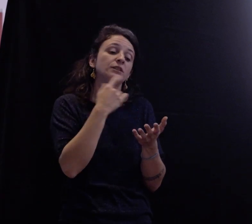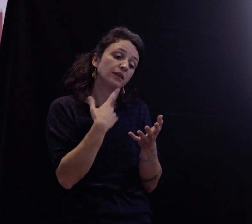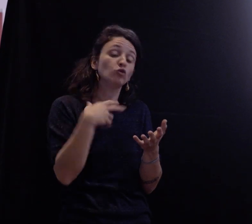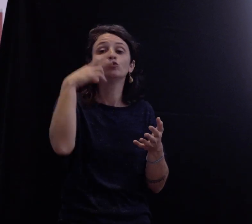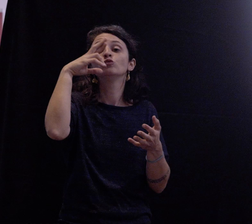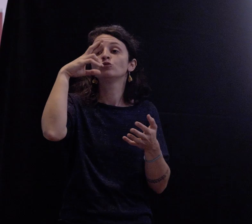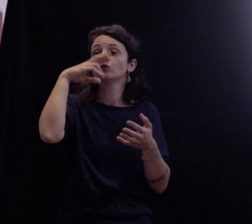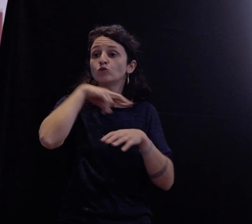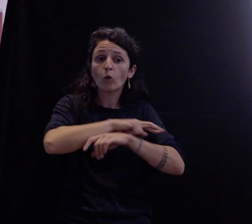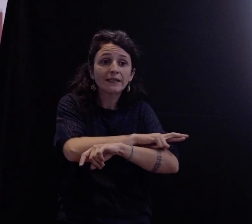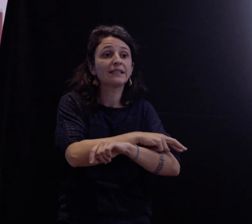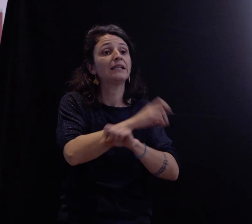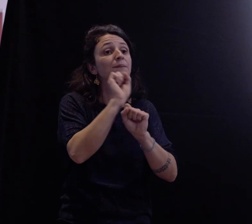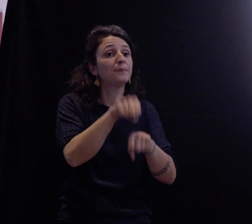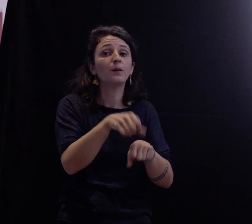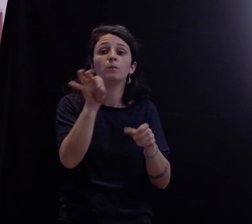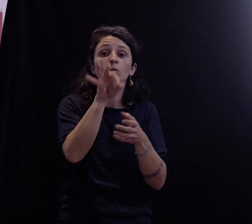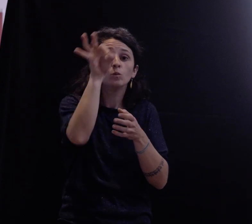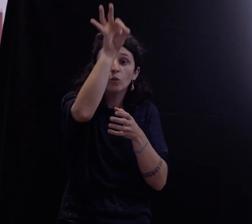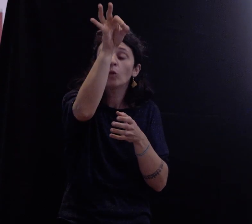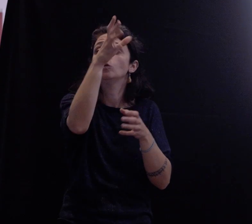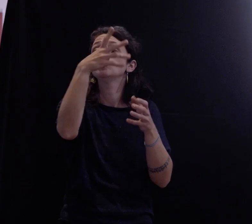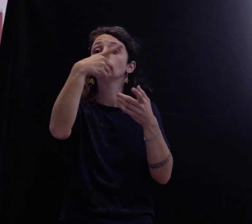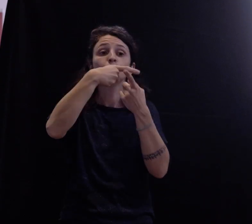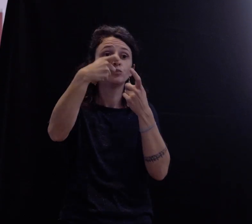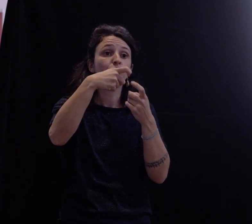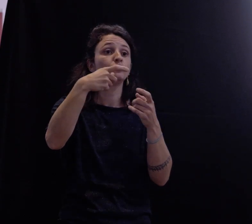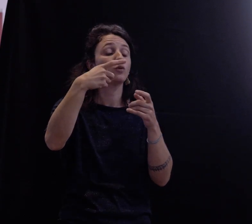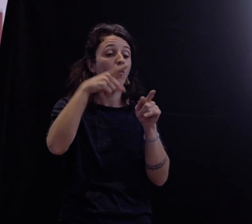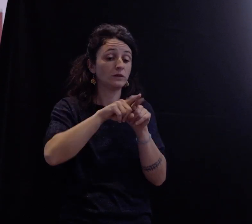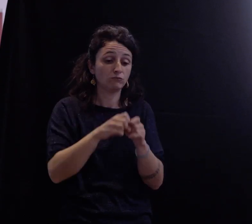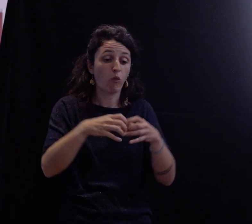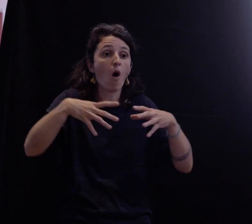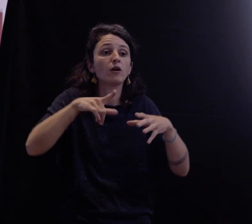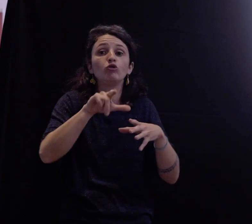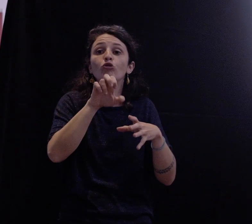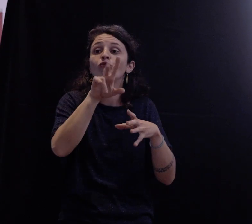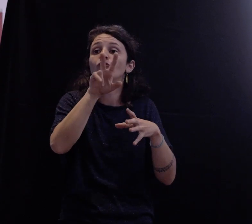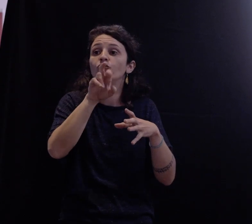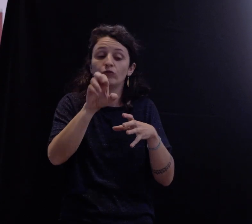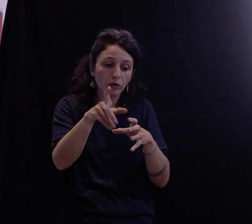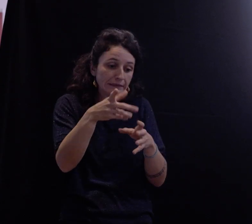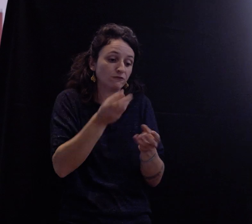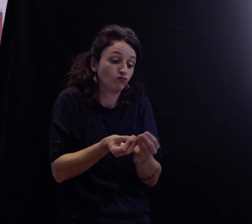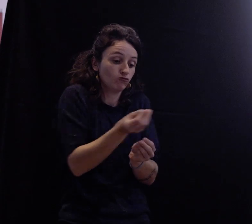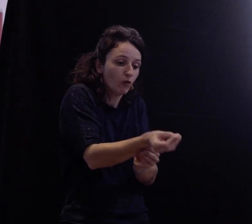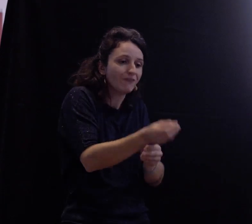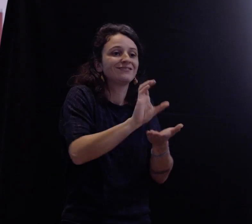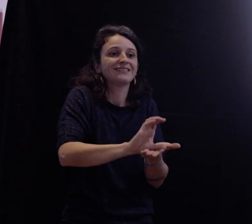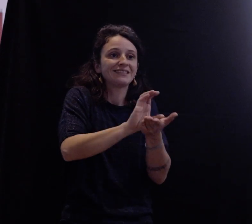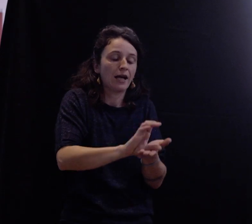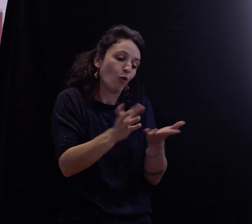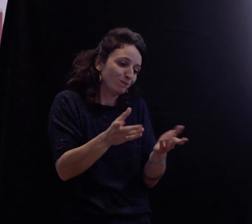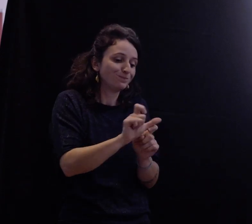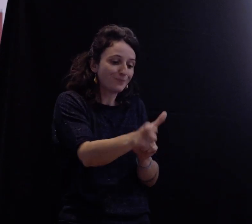mouches qui ont le syndrome charge, des levures qui ont le syndrome charge, et on va voir ce que ça a comme conséquence. Une fois qu'on a bien compris tout ça, on va se dire, on